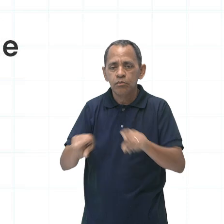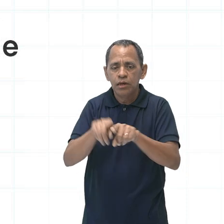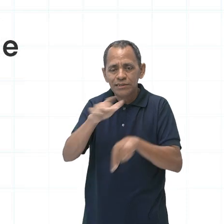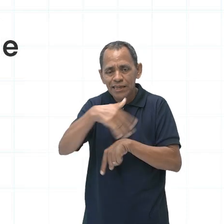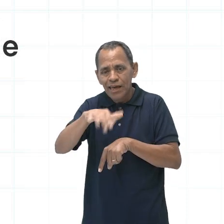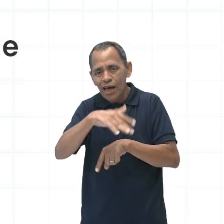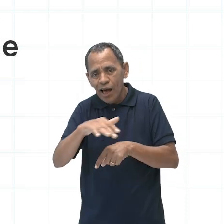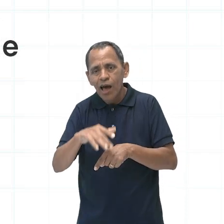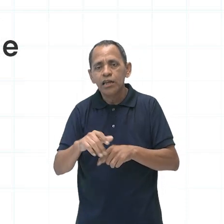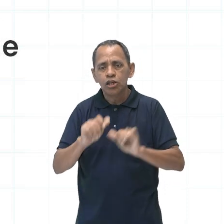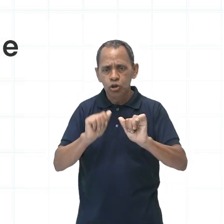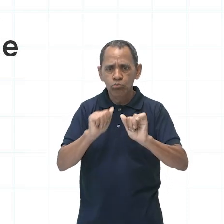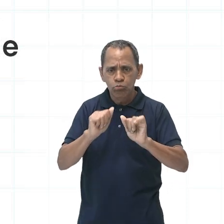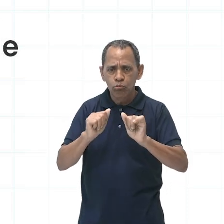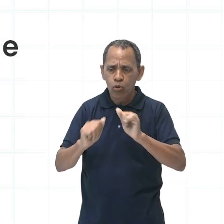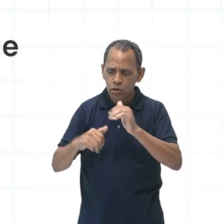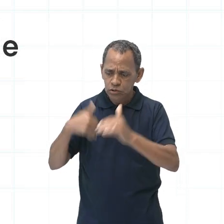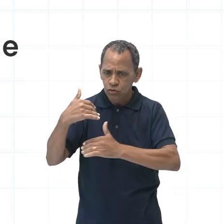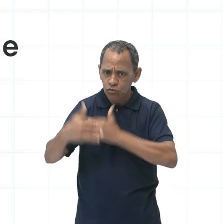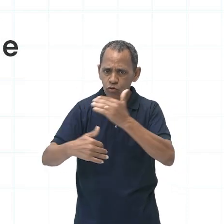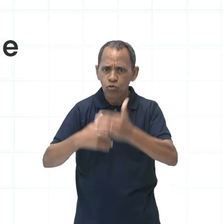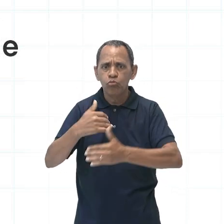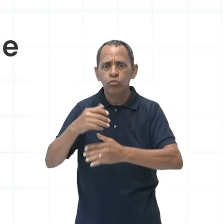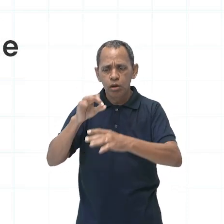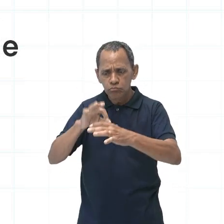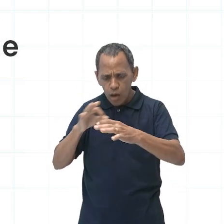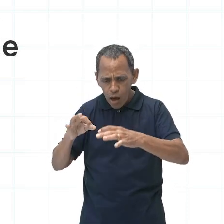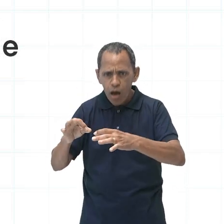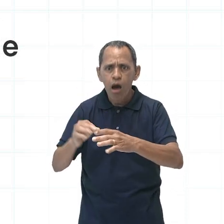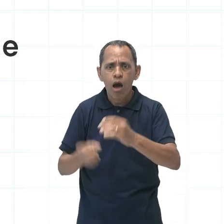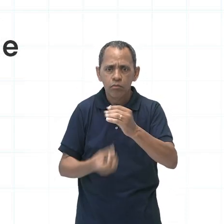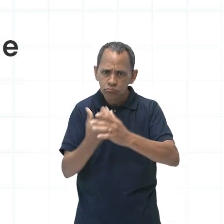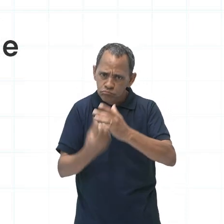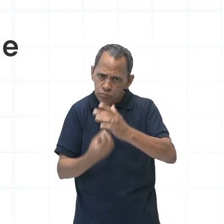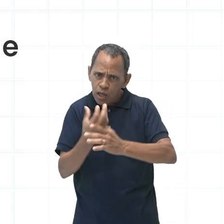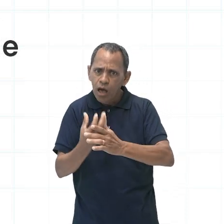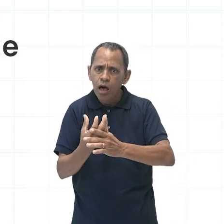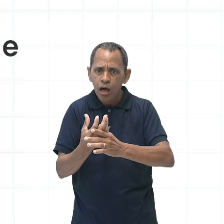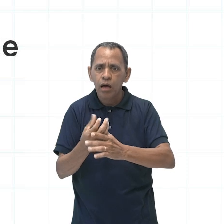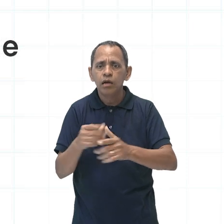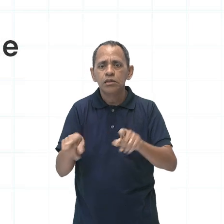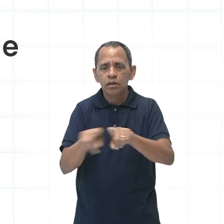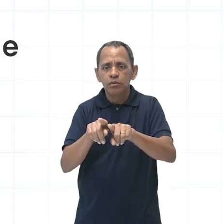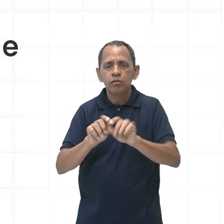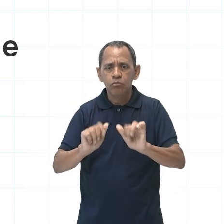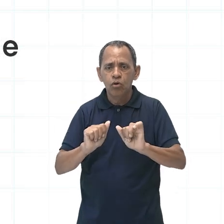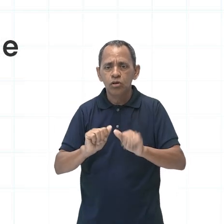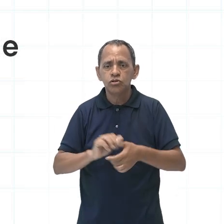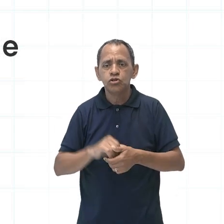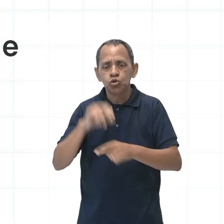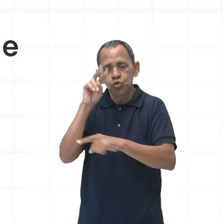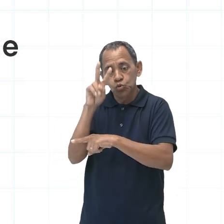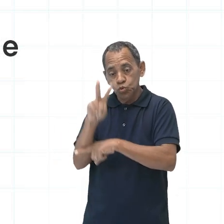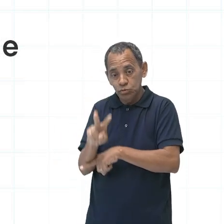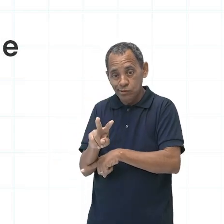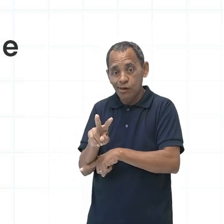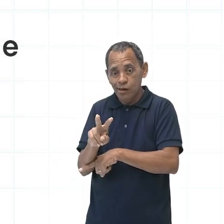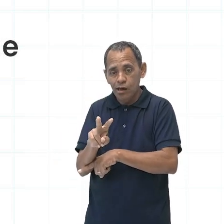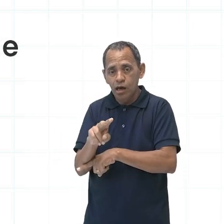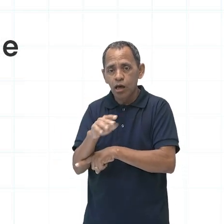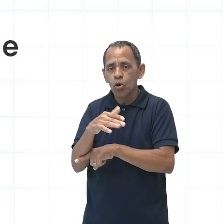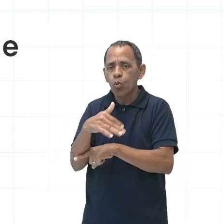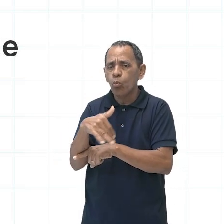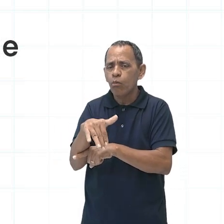para o desenvolvimento de atividades produtivas possa ser ampliada, mantendo preservada uma